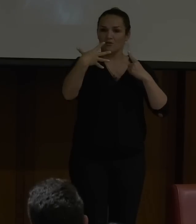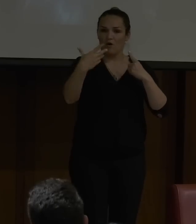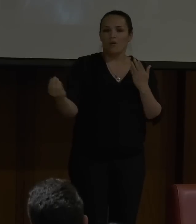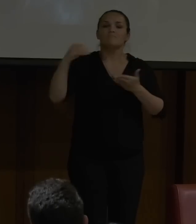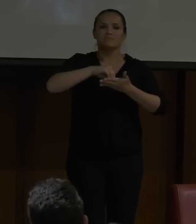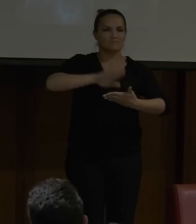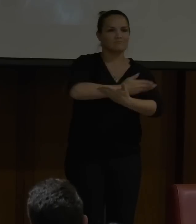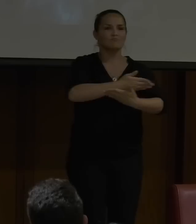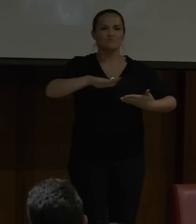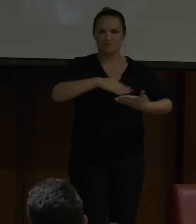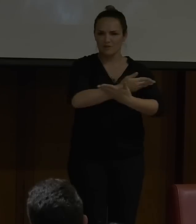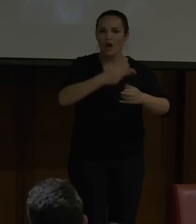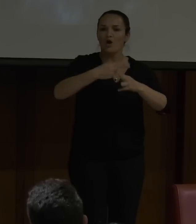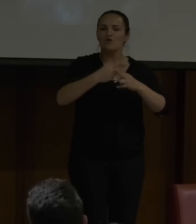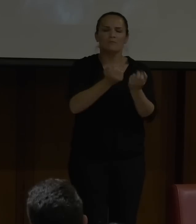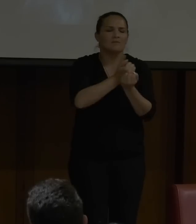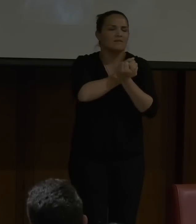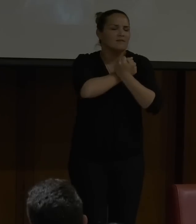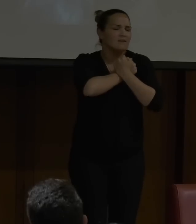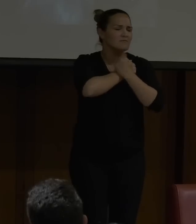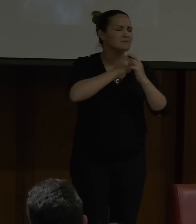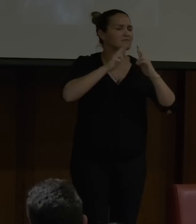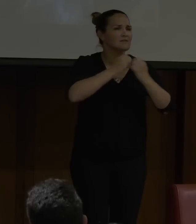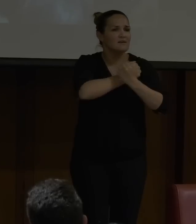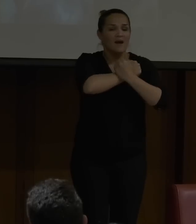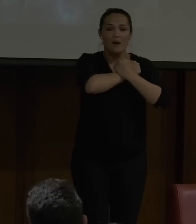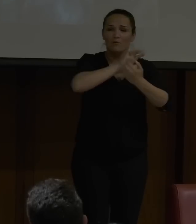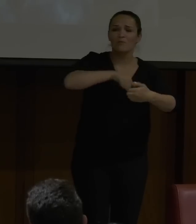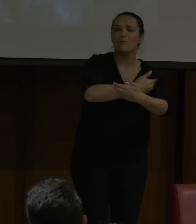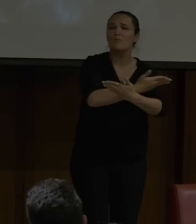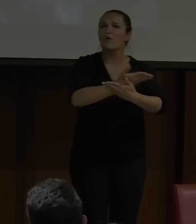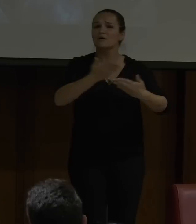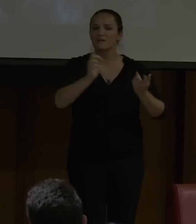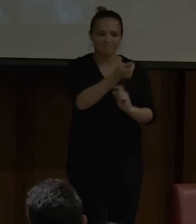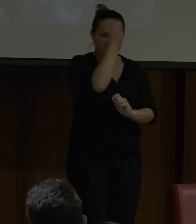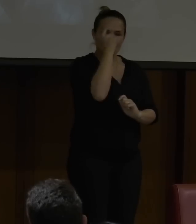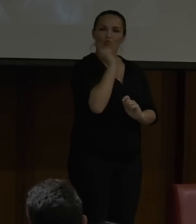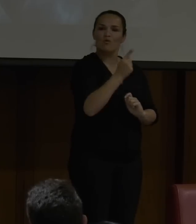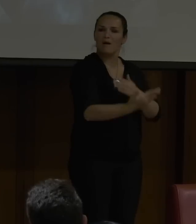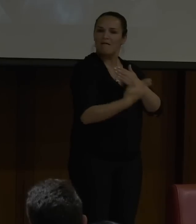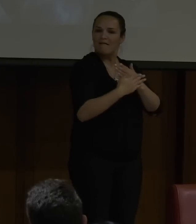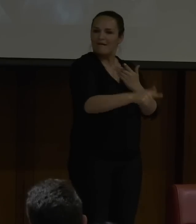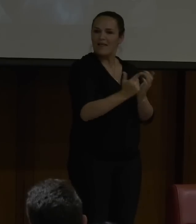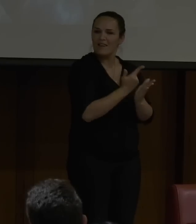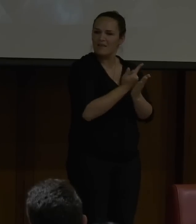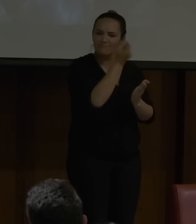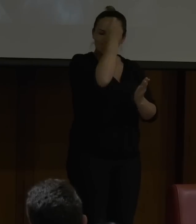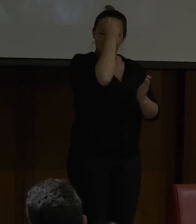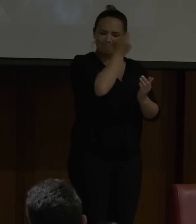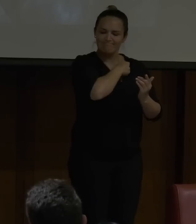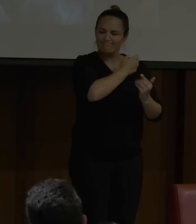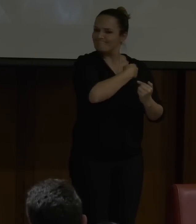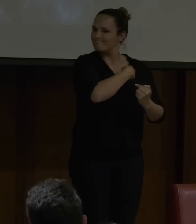me amaras y es casualmente uno de los cantos que mejor celebra la poesía. Yo hice una selección de